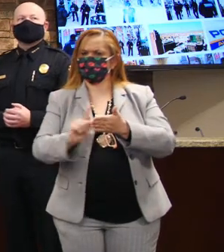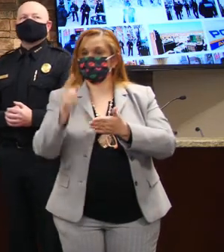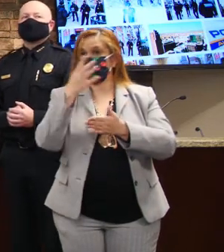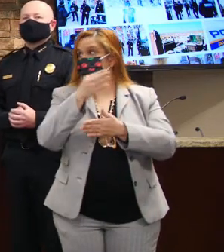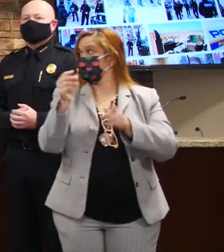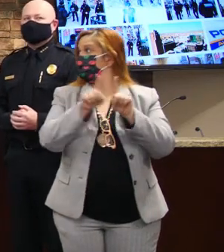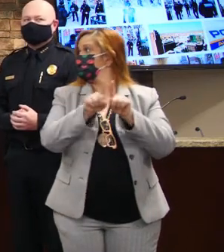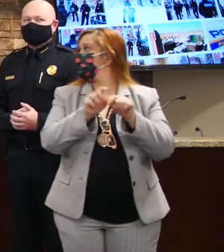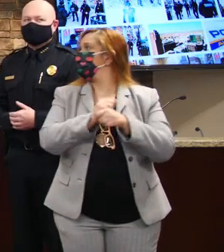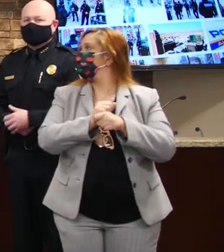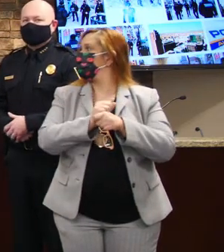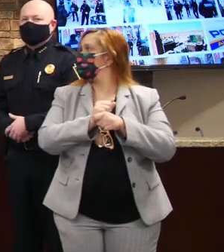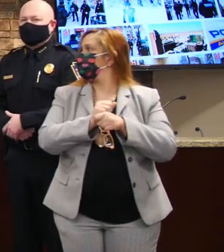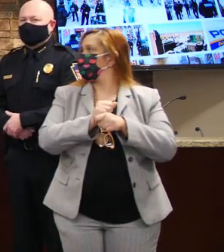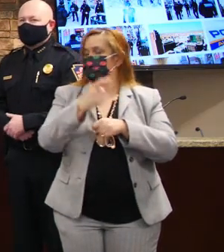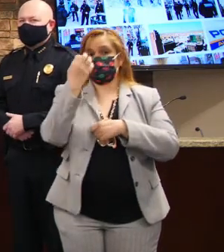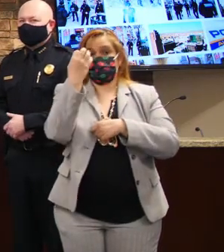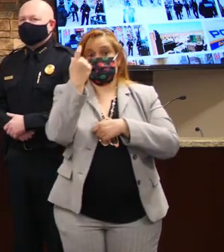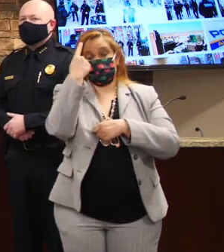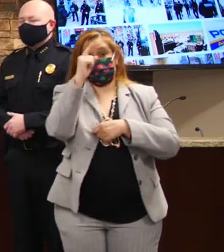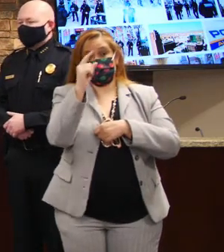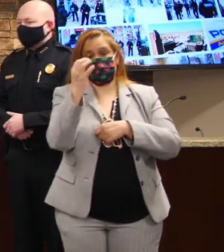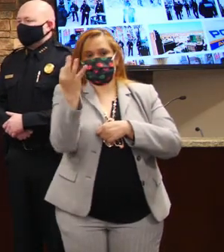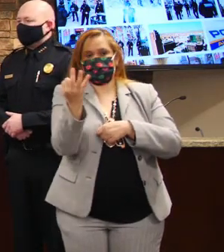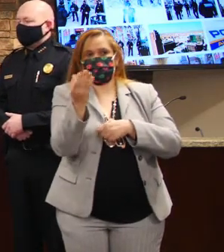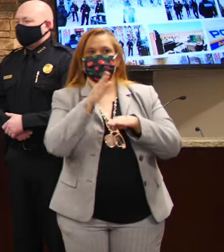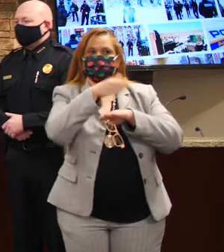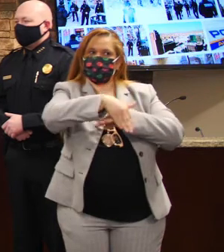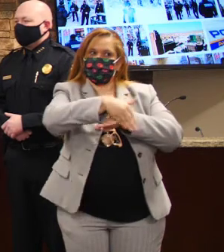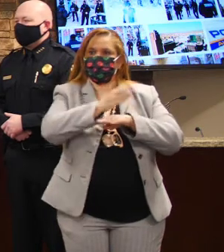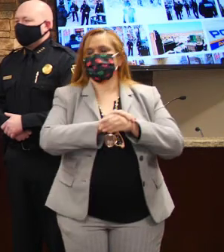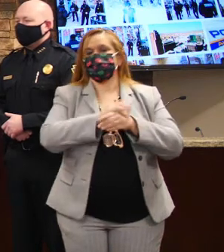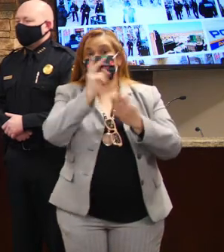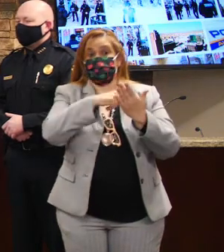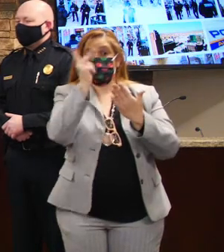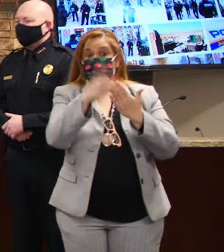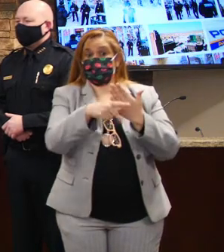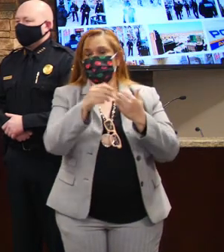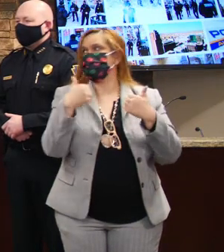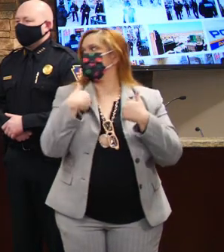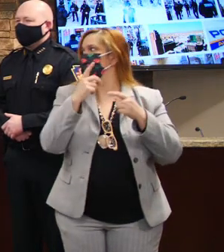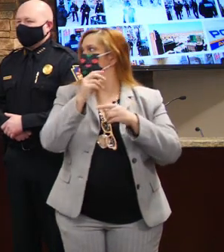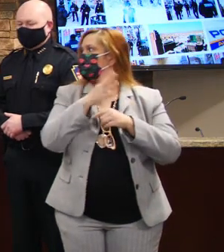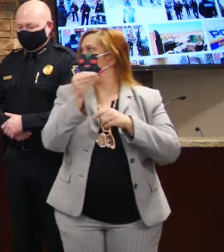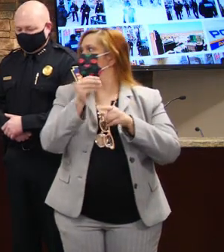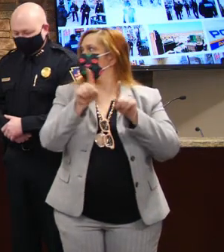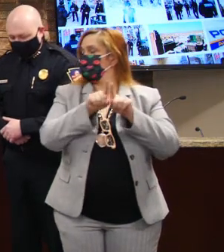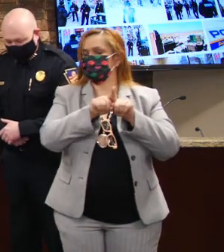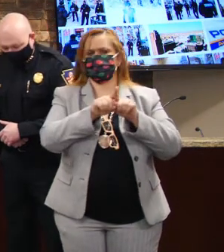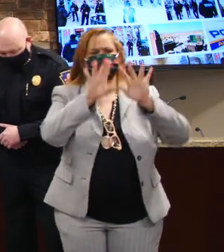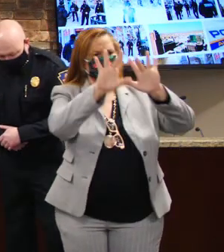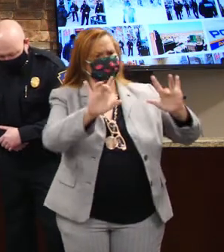cada martes y jueves por la tarde. Los temas del programa consisten en las funciones de investigación